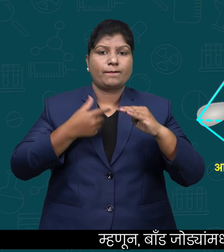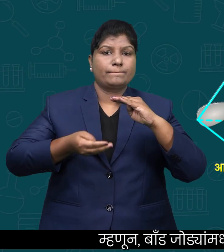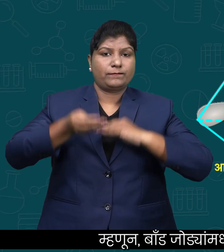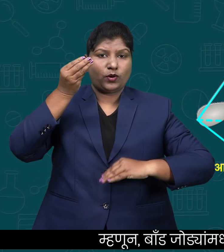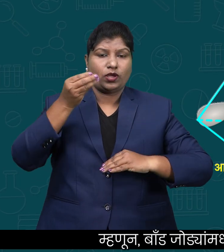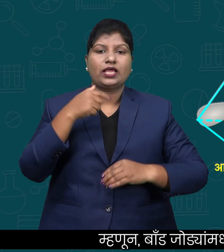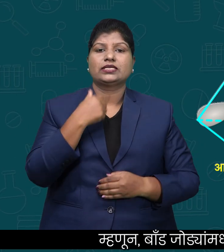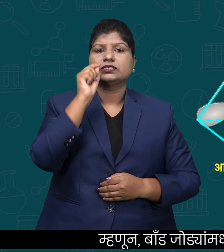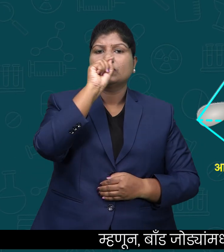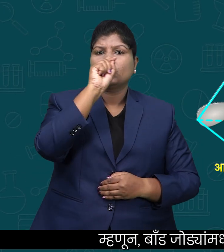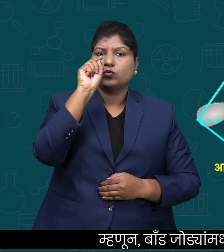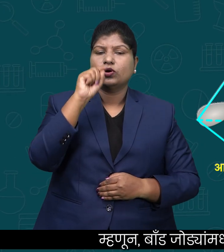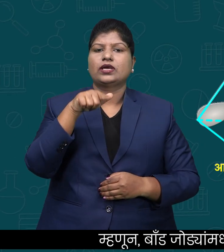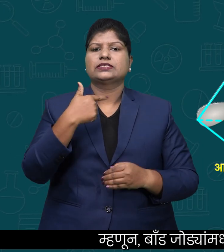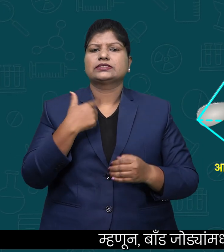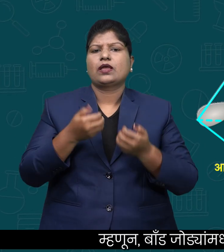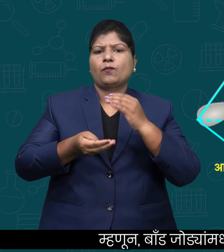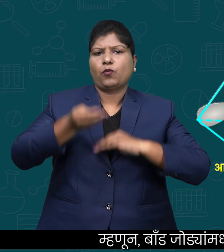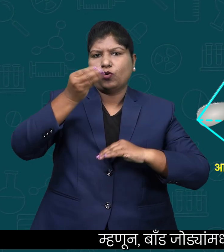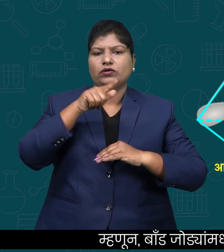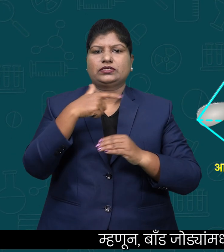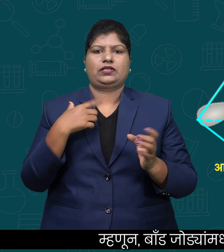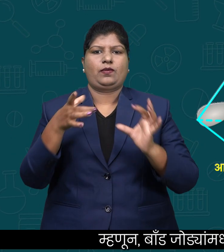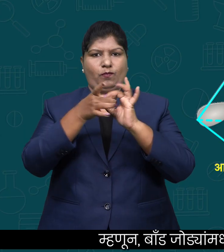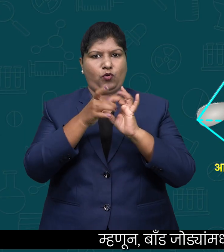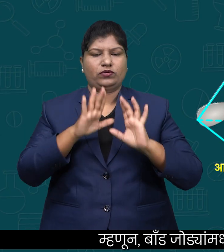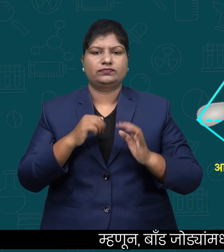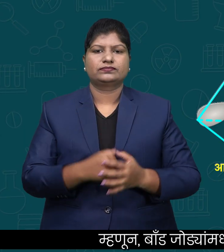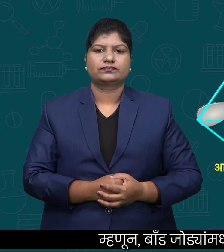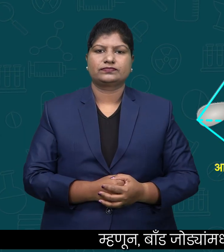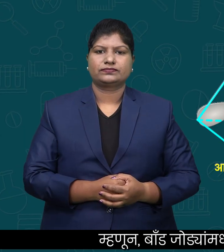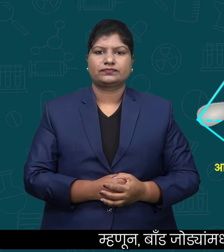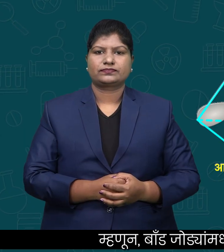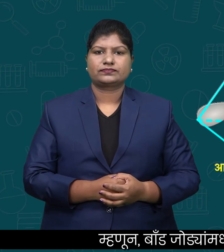जोड्यांमधील कोन आणखीन कमी होतो.